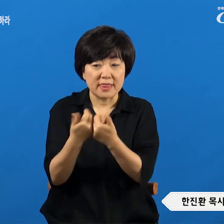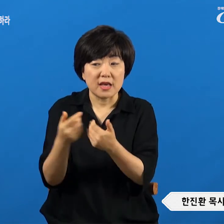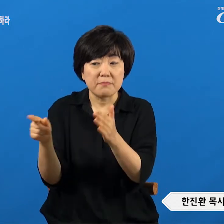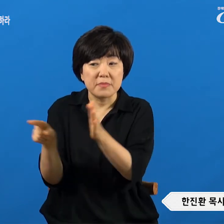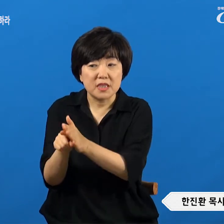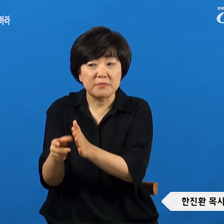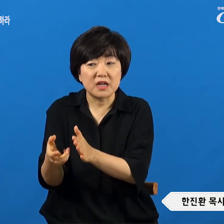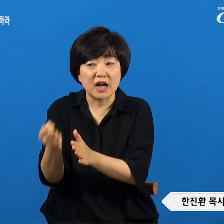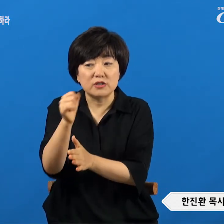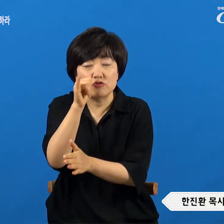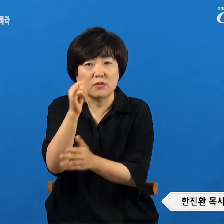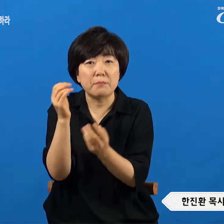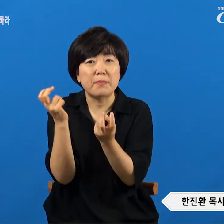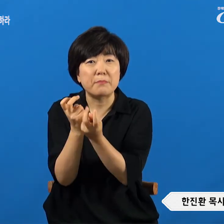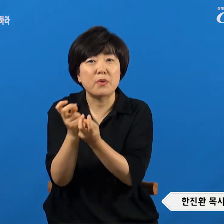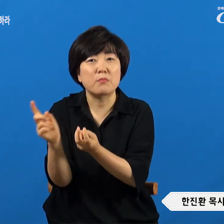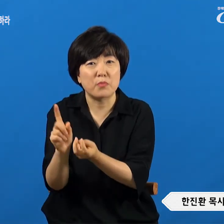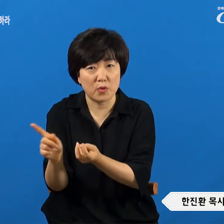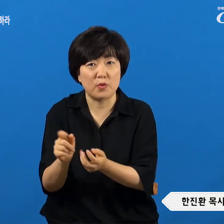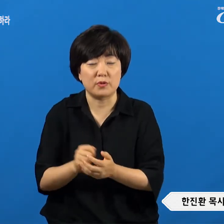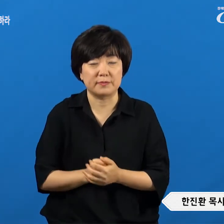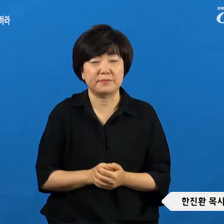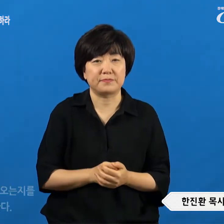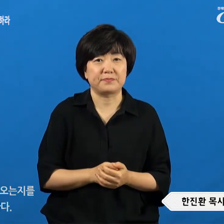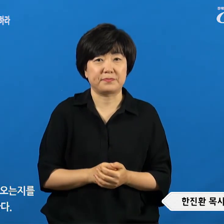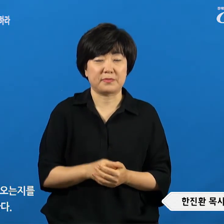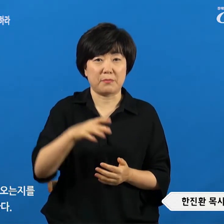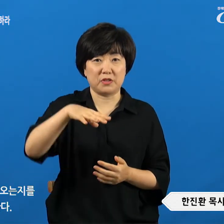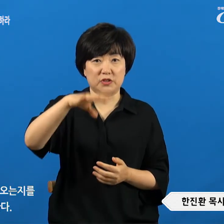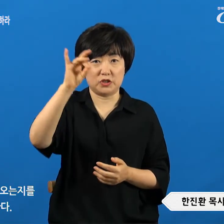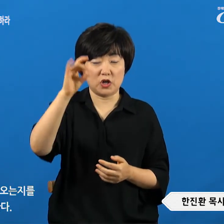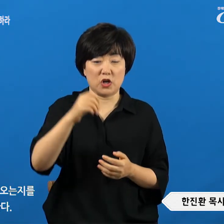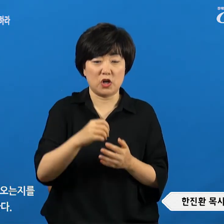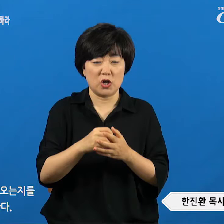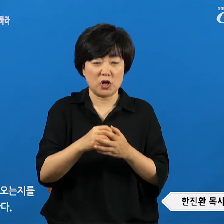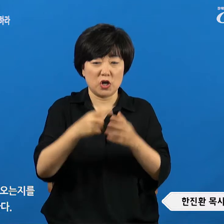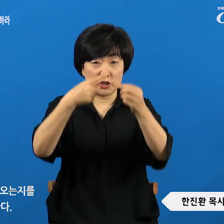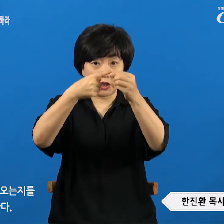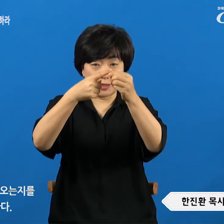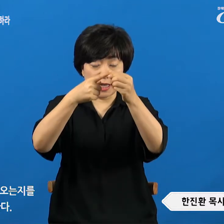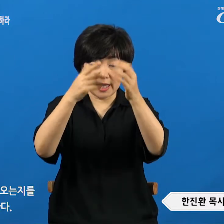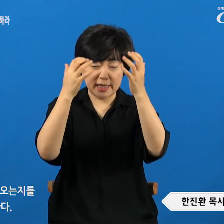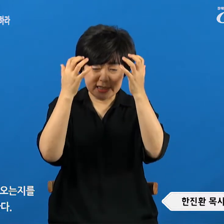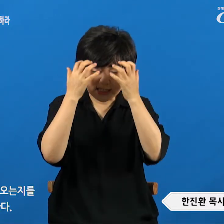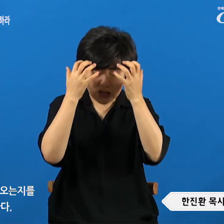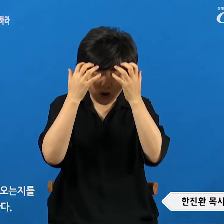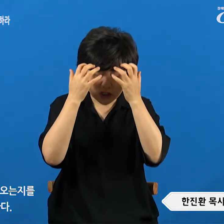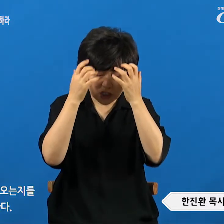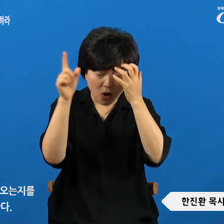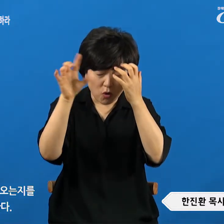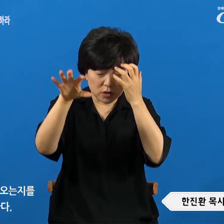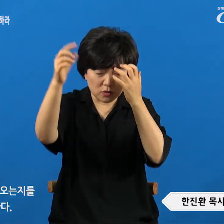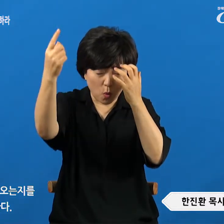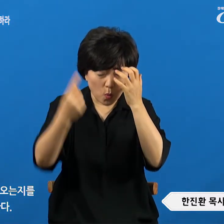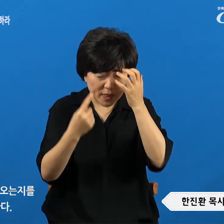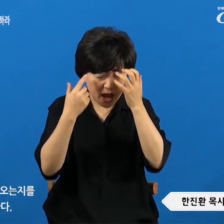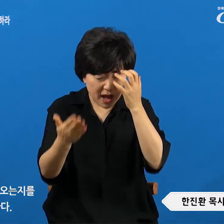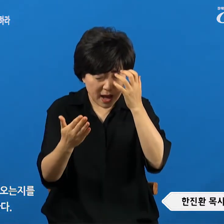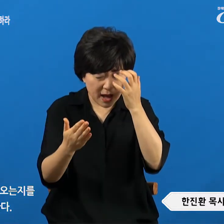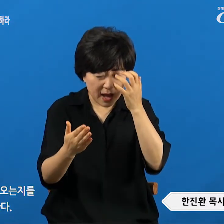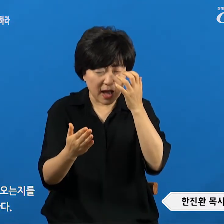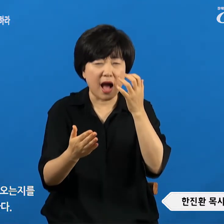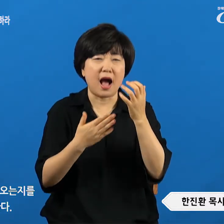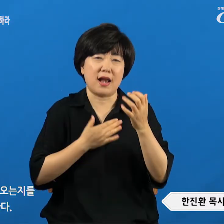말씀의 초점입니다. 먼저 시련이 어디서 오는지를 바로 알아야 됩니다.